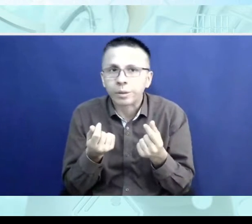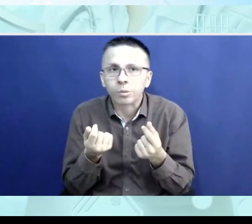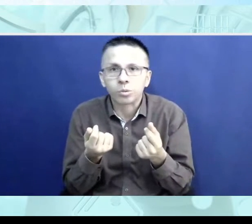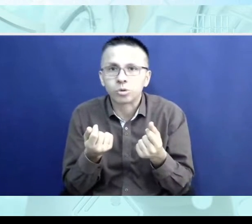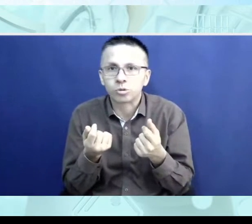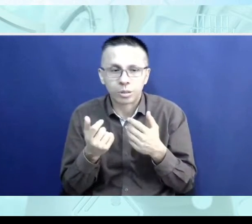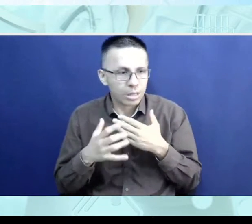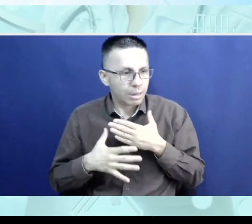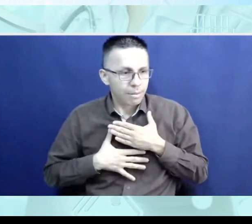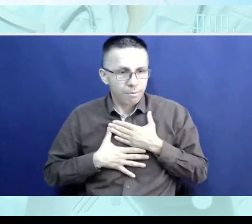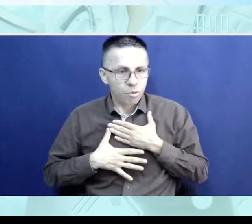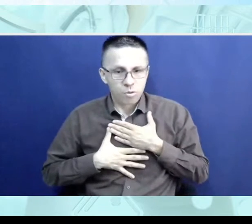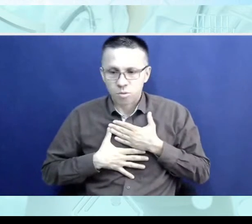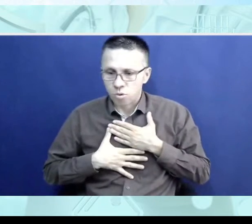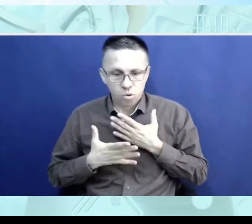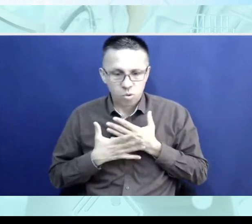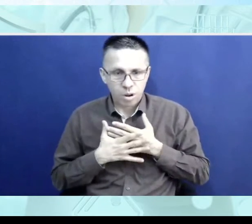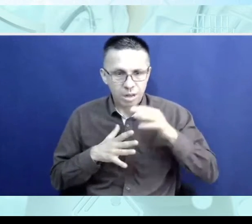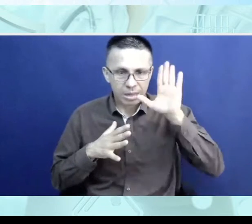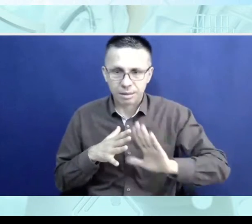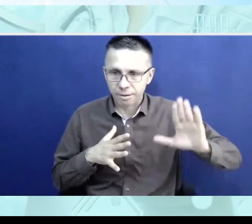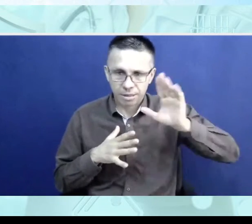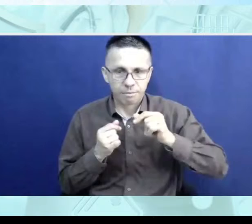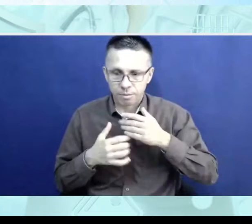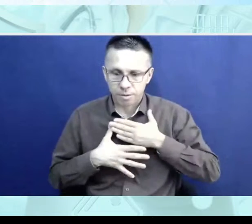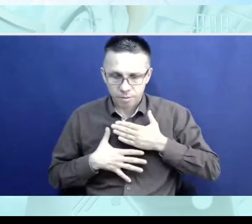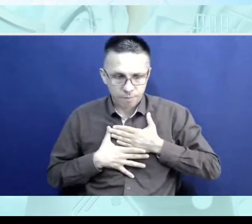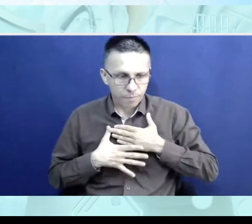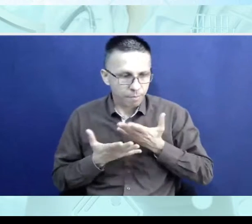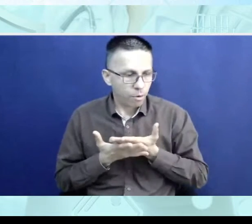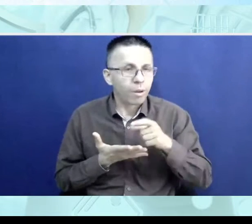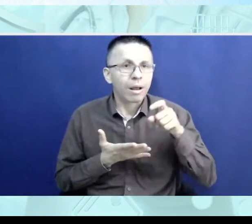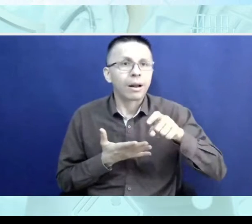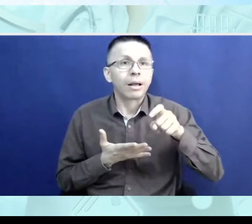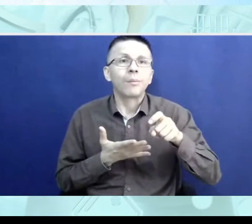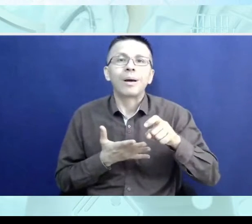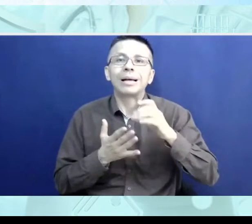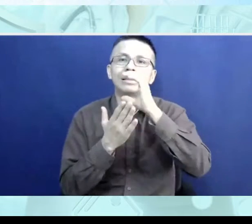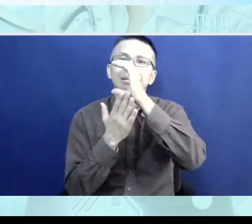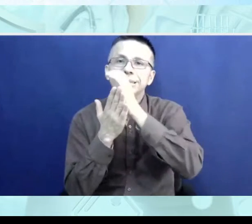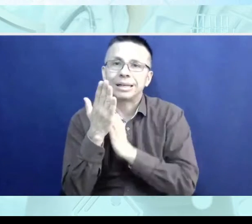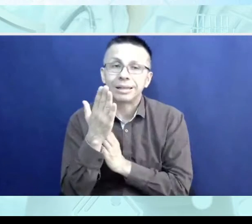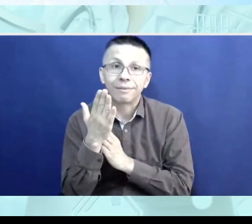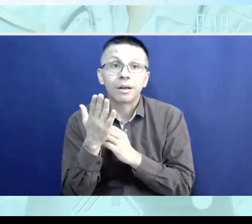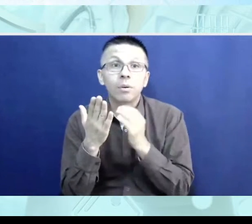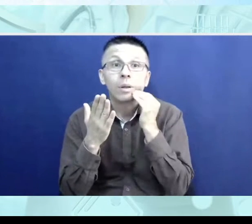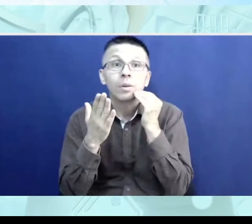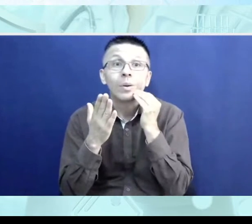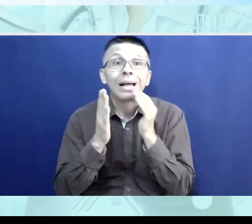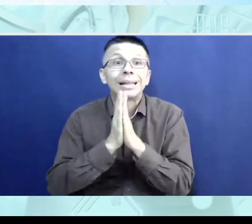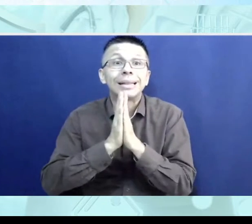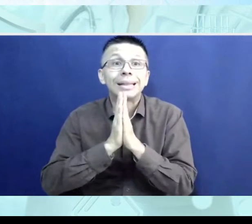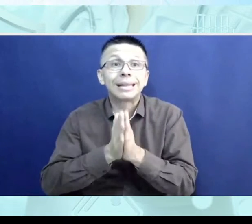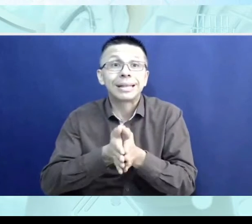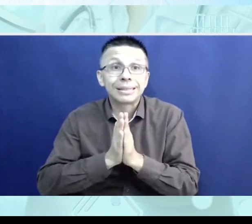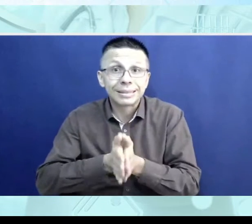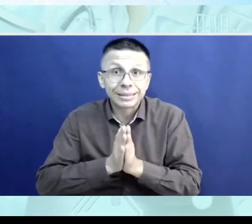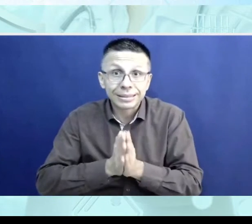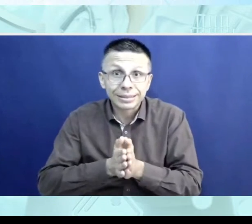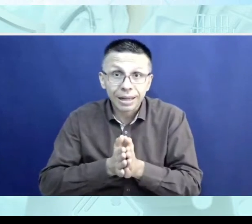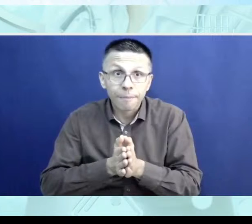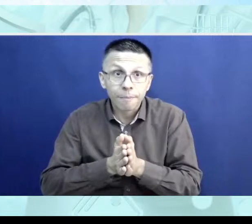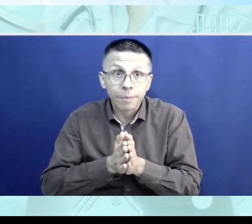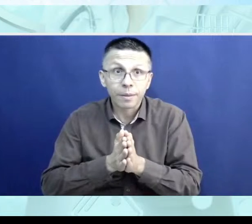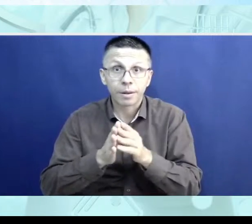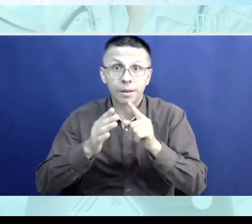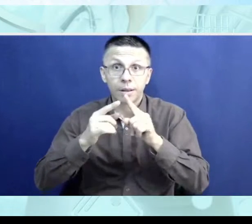propios del departamento para empezar a certificar durante el mes de diciembre y apropiamos otros